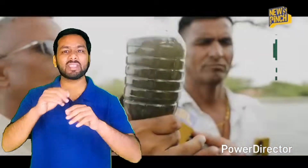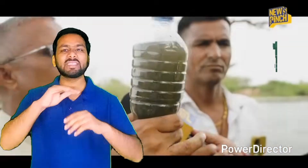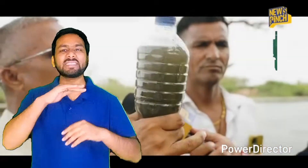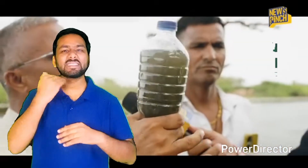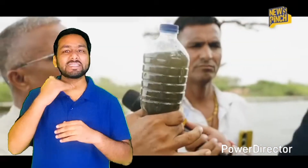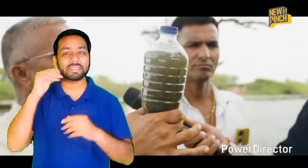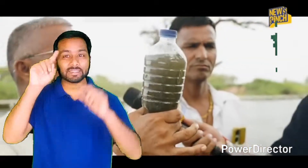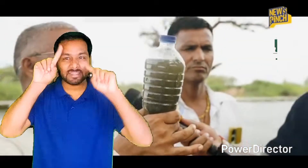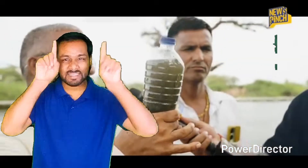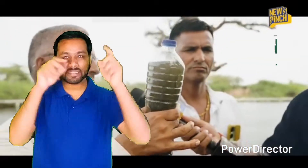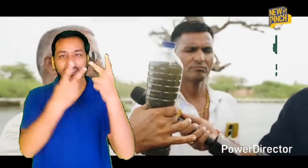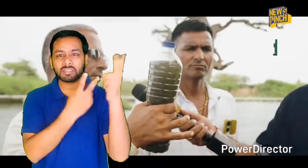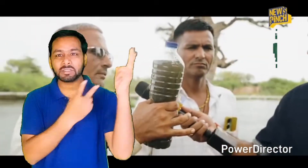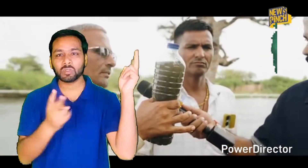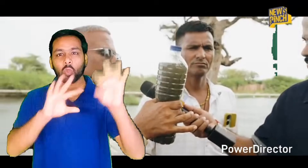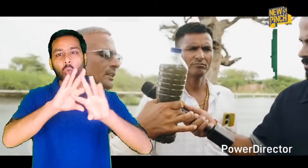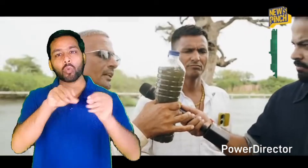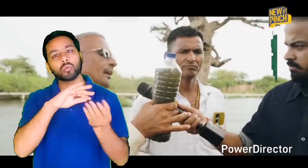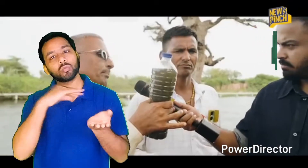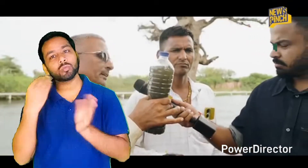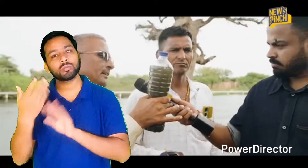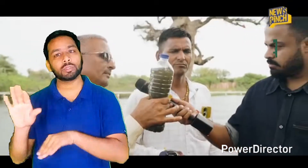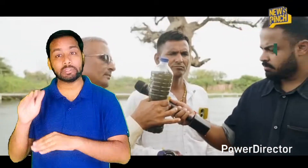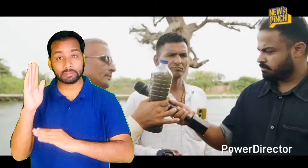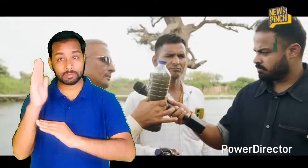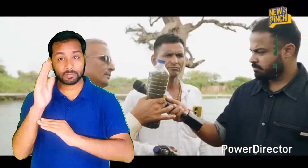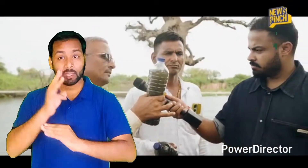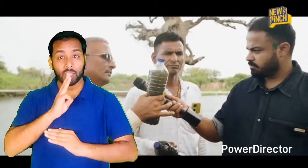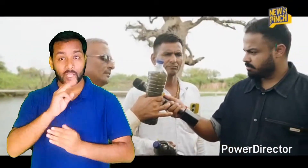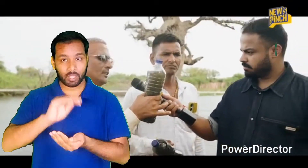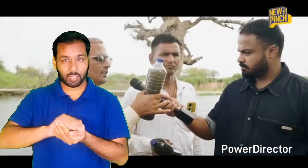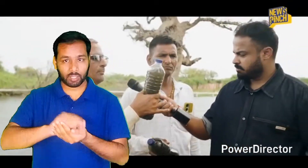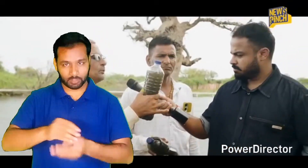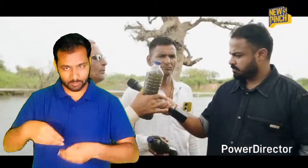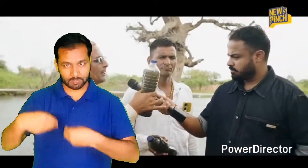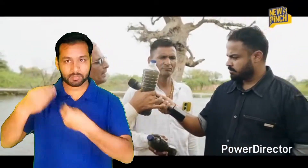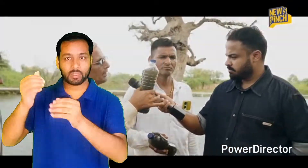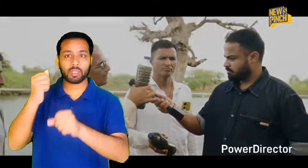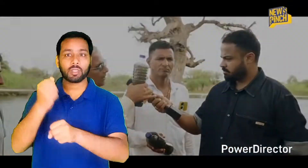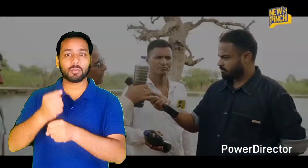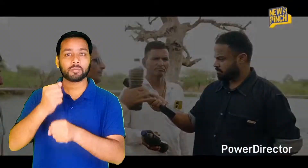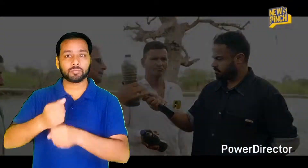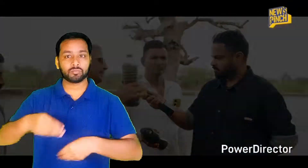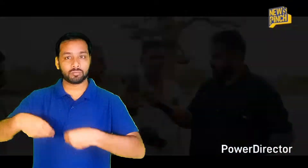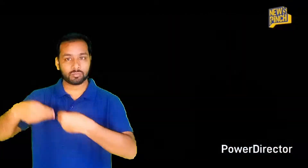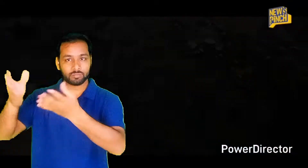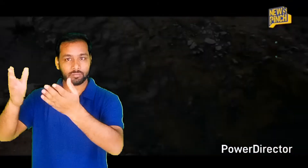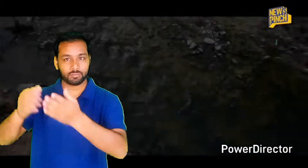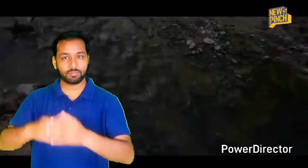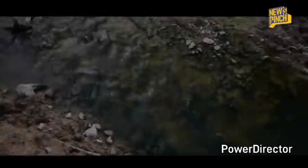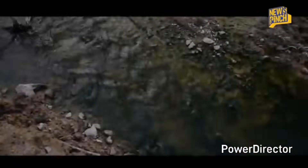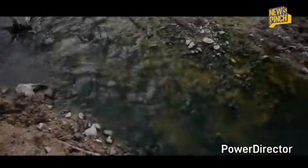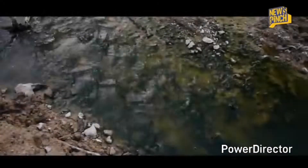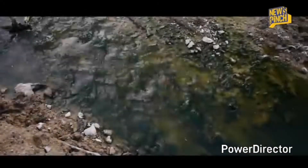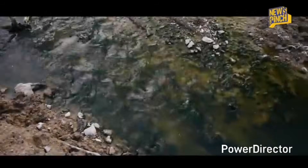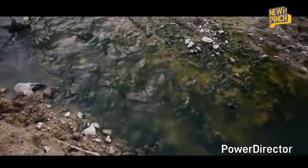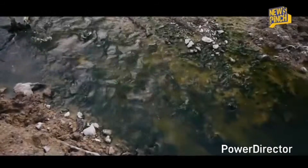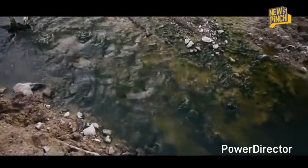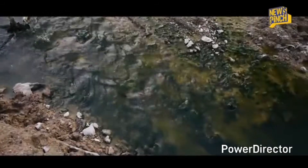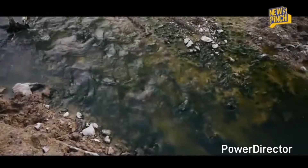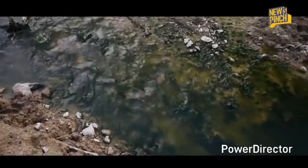भरी। जीव जंतु सब खत्म हो गए हैं, इतना खराब पानी है, इसलिए बोतल भर के वहाँ भेजेंगे।